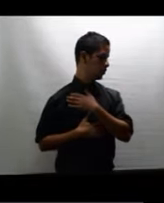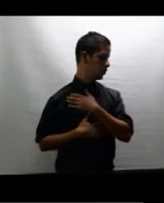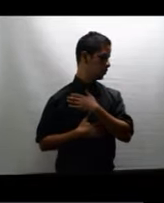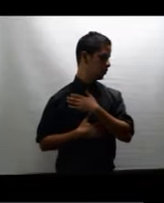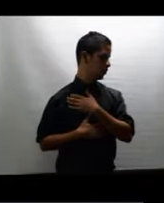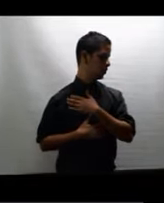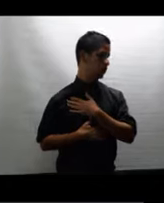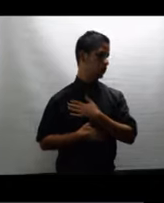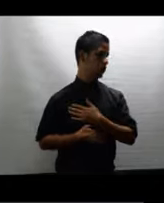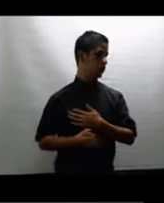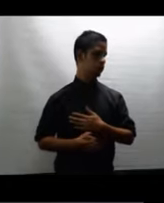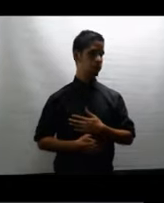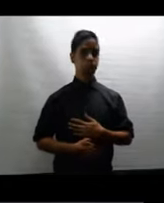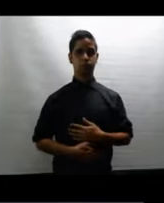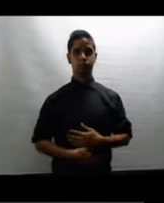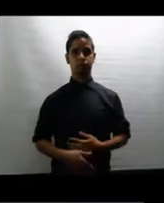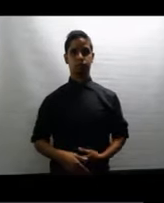programa.